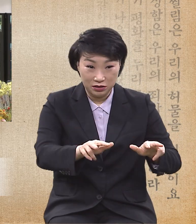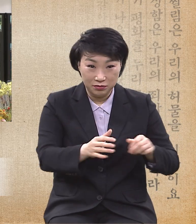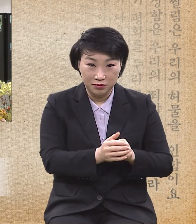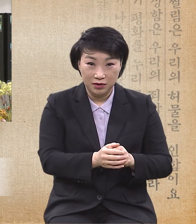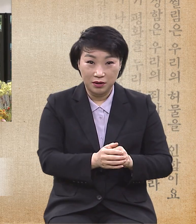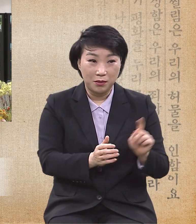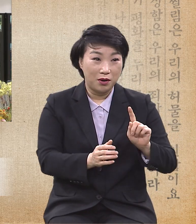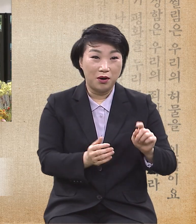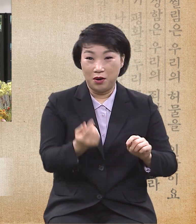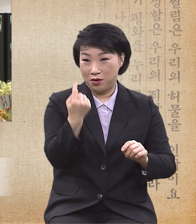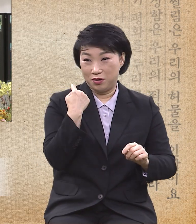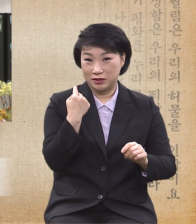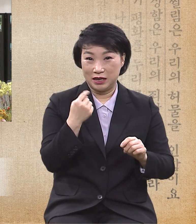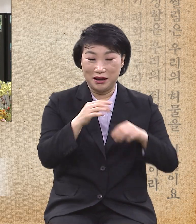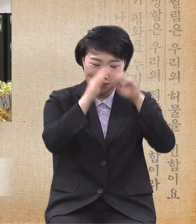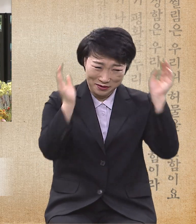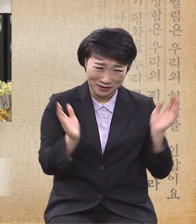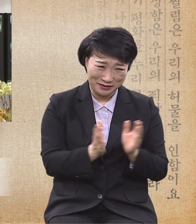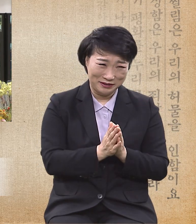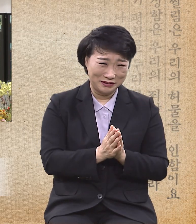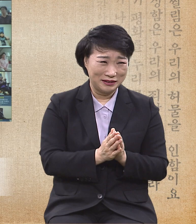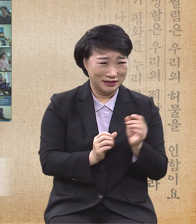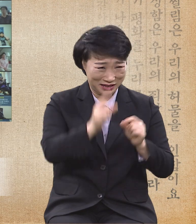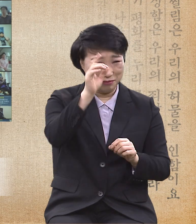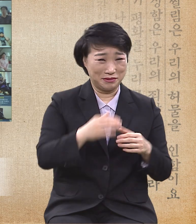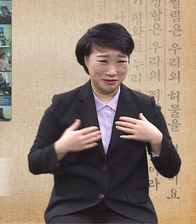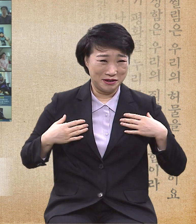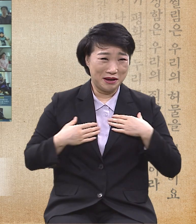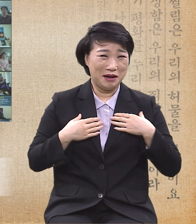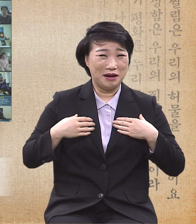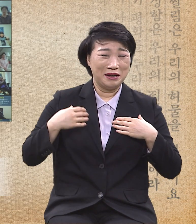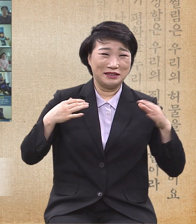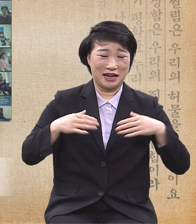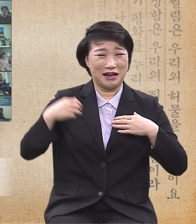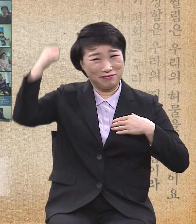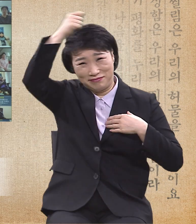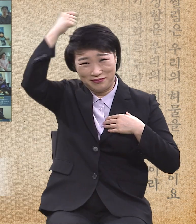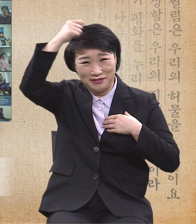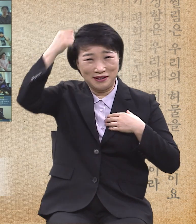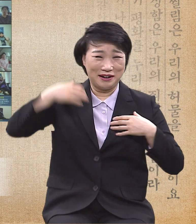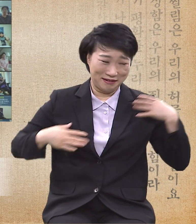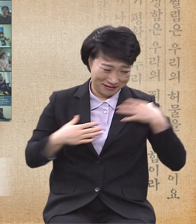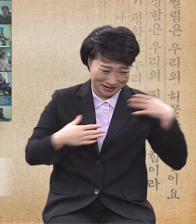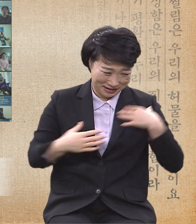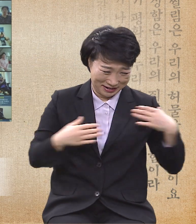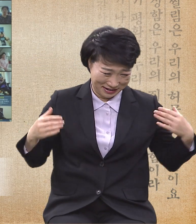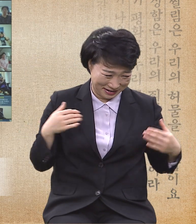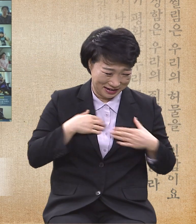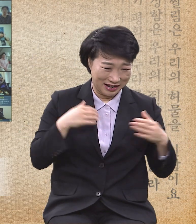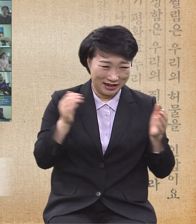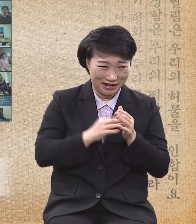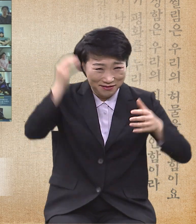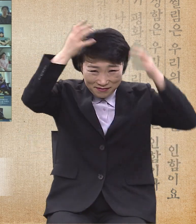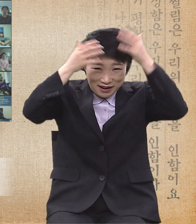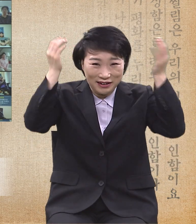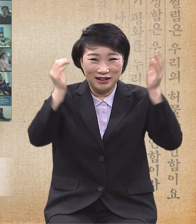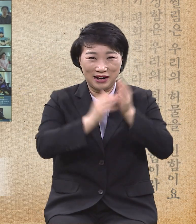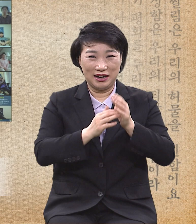전부 다 저기 목욕 제기하고 머리 감고 속